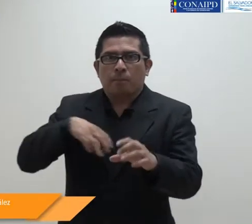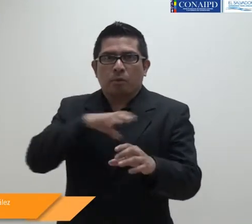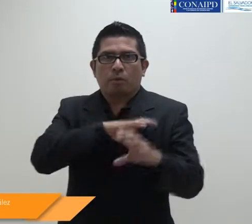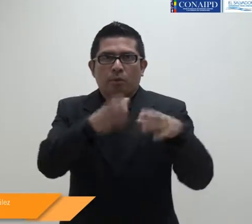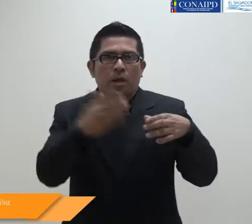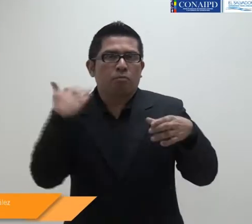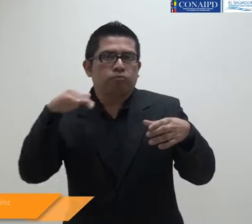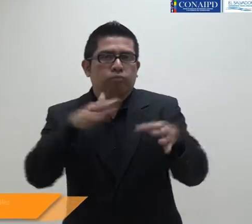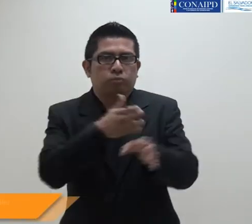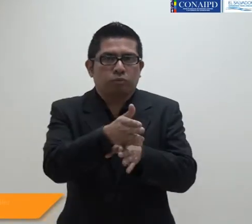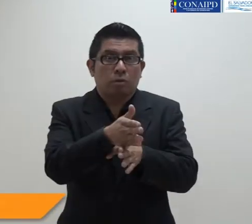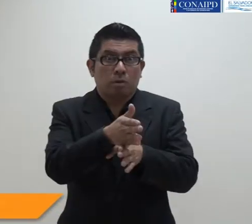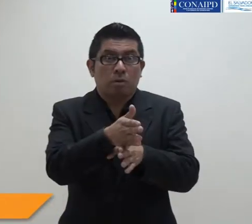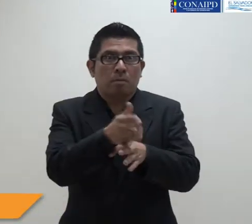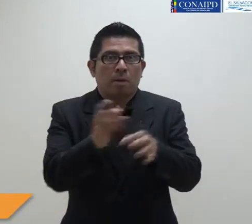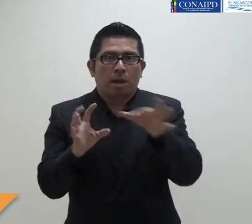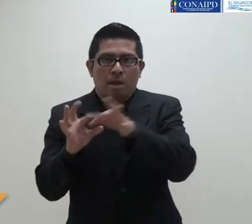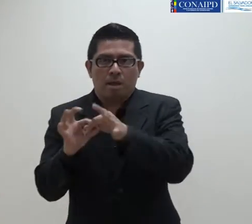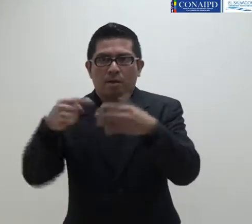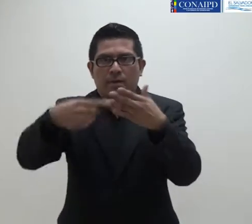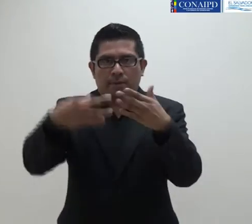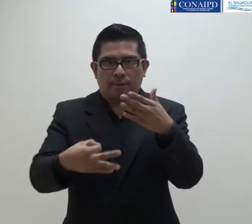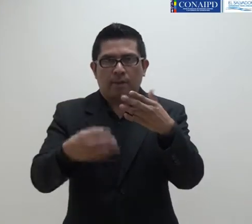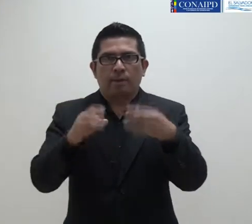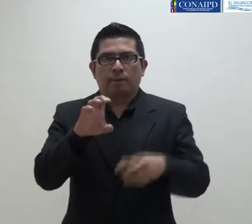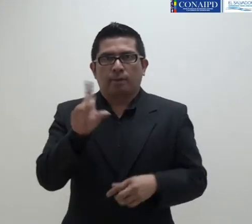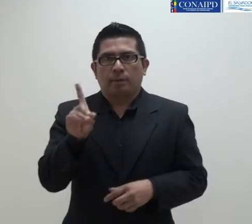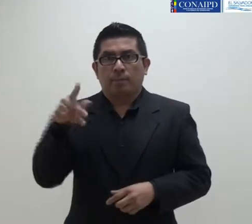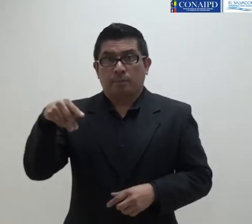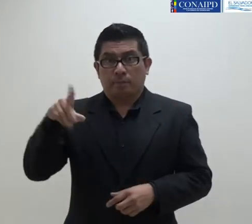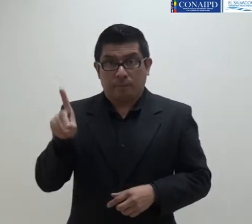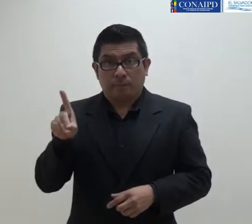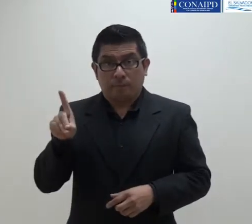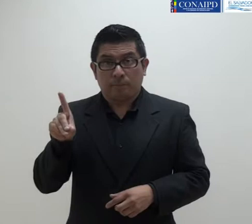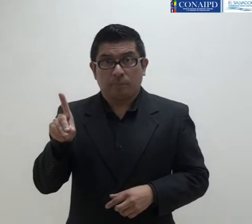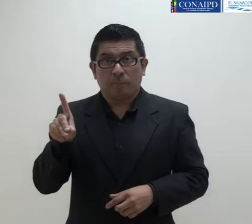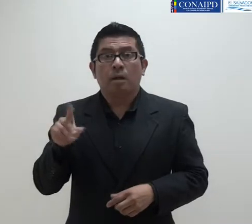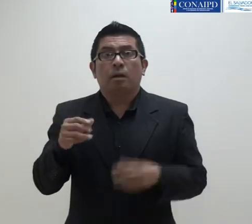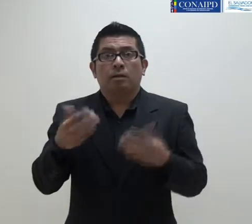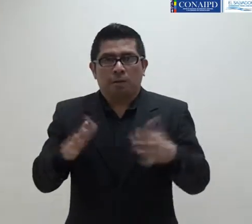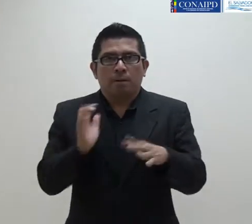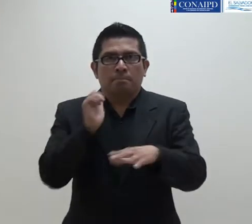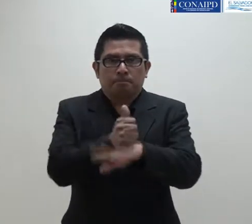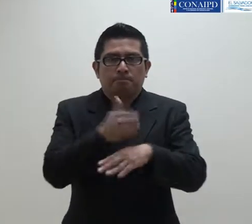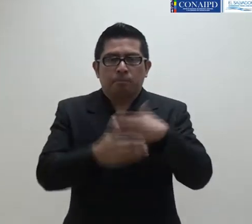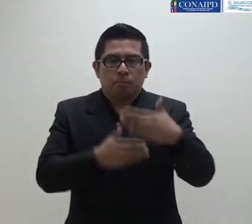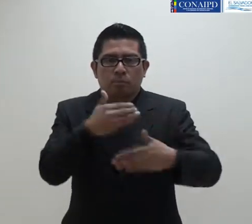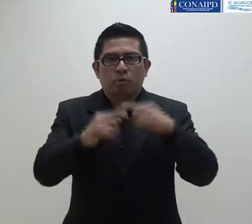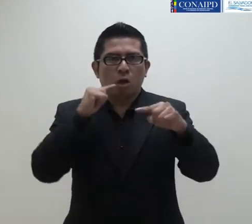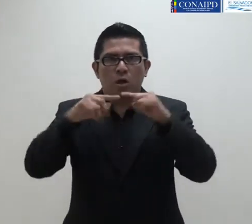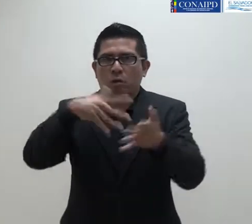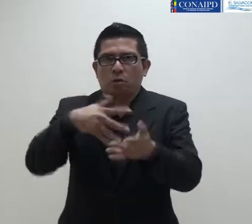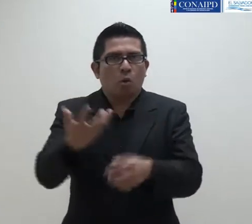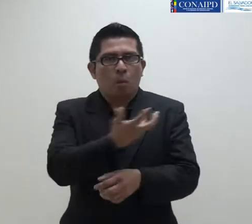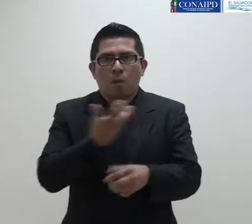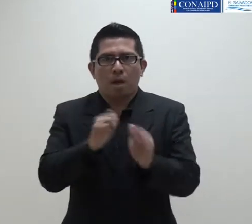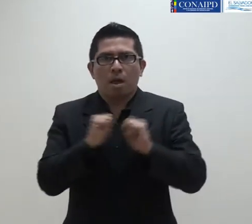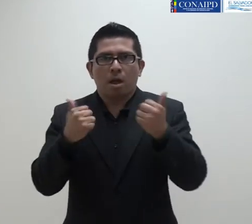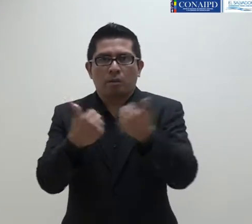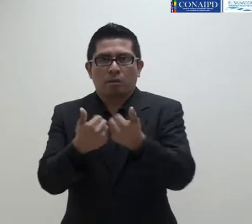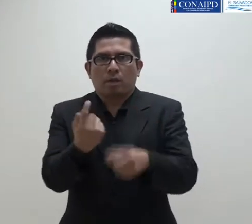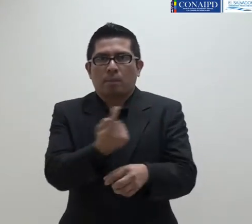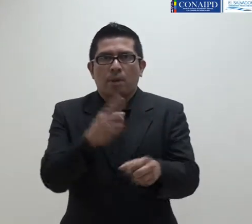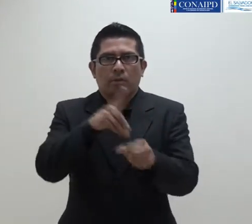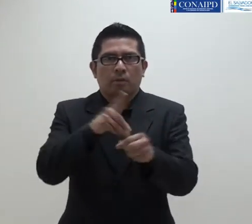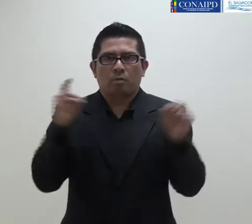brinda el seguimiento al cumplimiento de la Convención sobre los Derechos de las Personas con Discapacidad, desarrolló un proceso democrático entre las organizaciones de personas